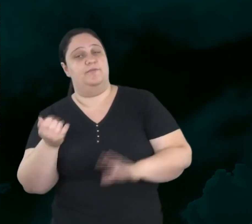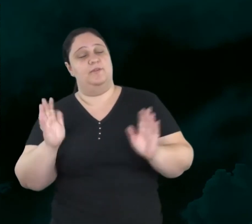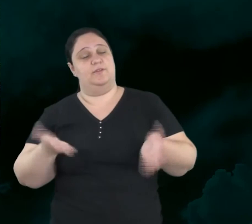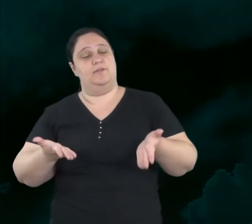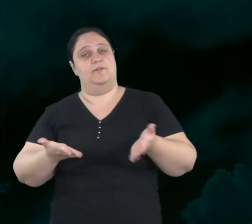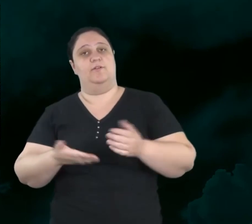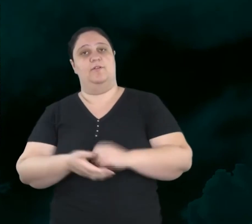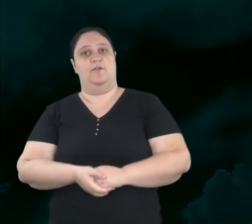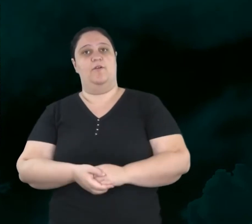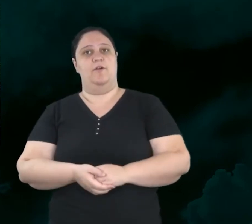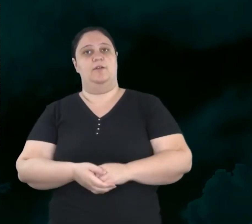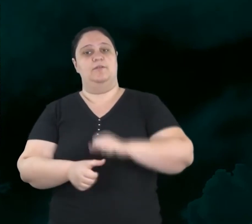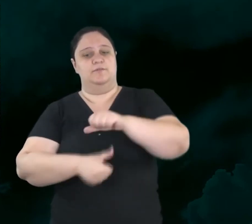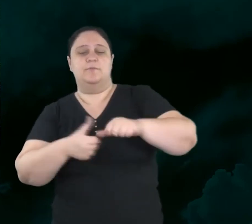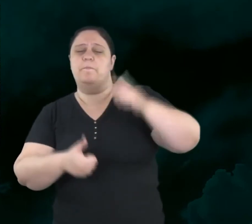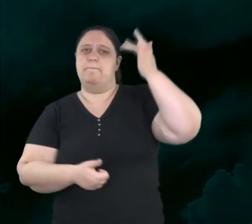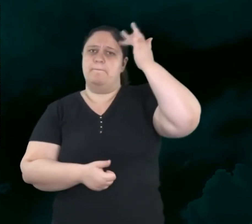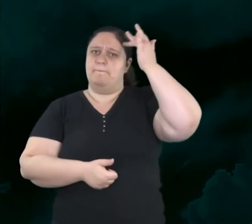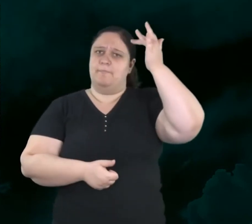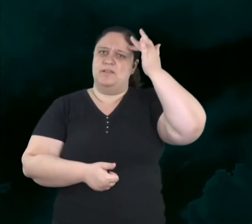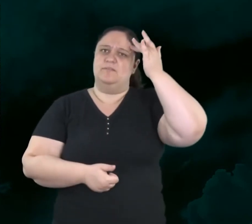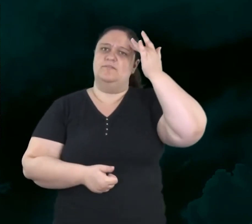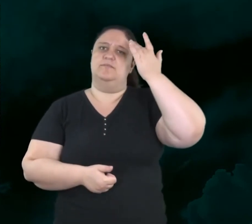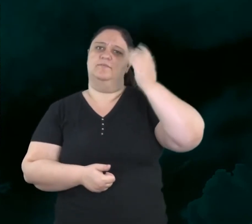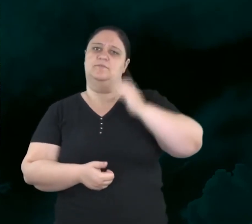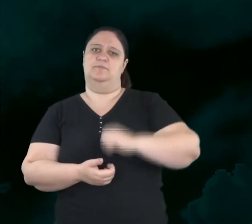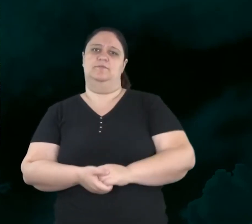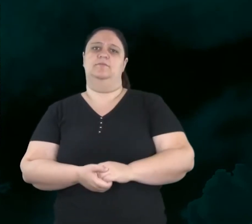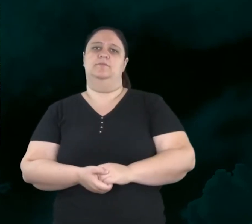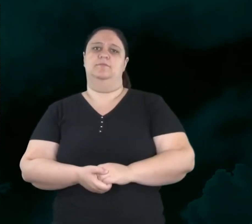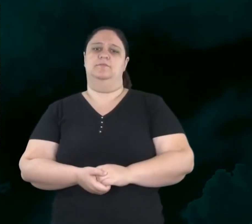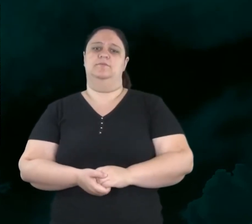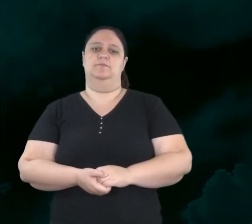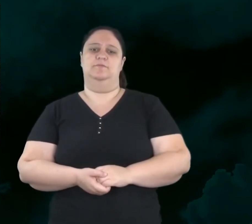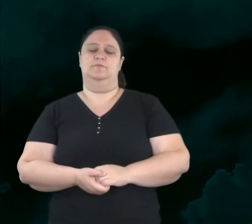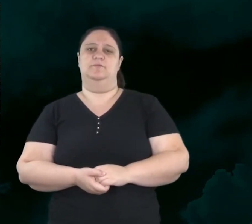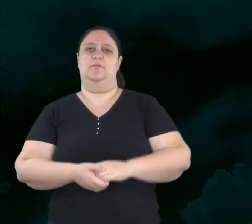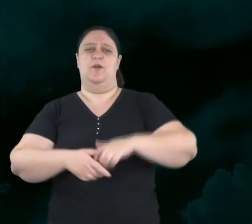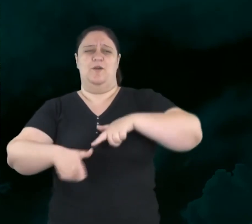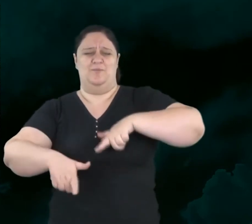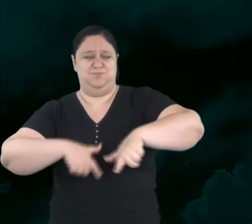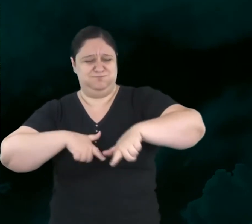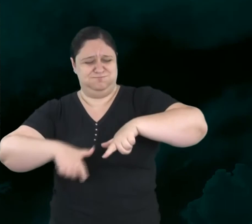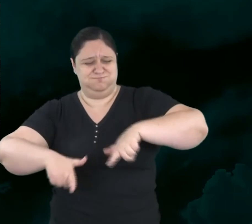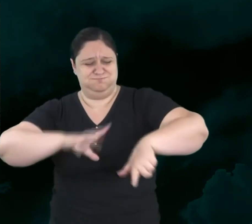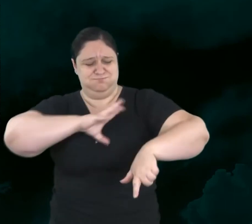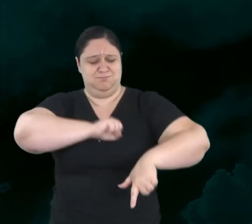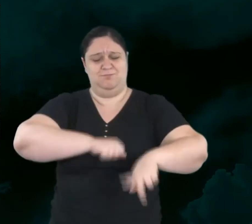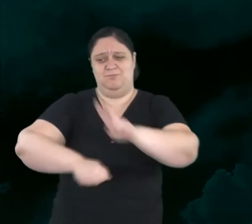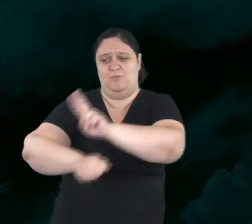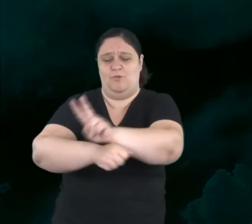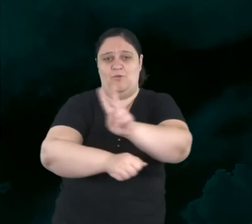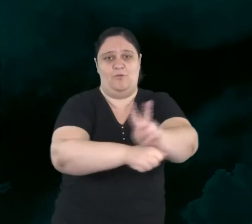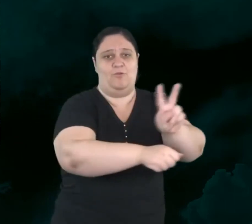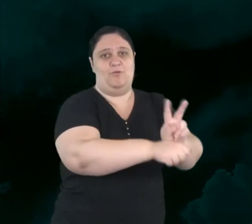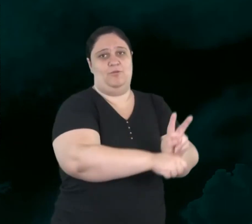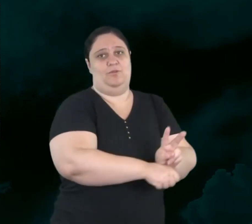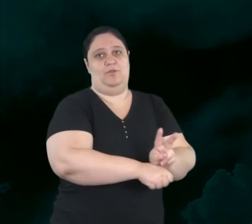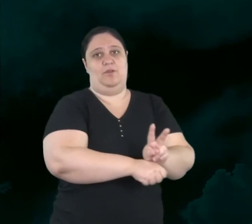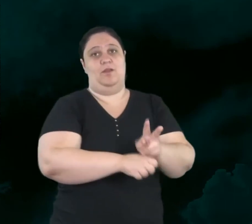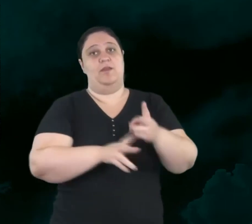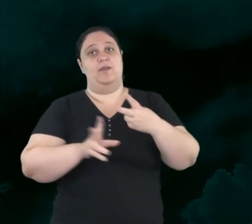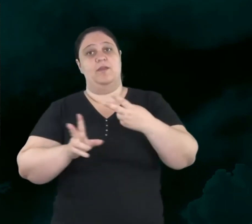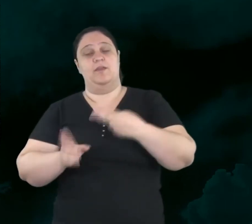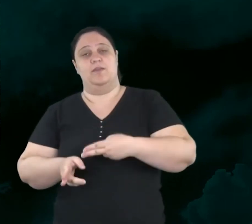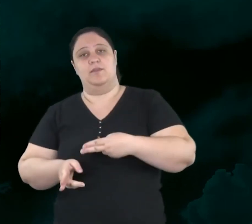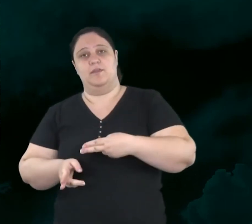para amadurecer, você aproveite isso para labor de amor, cuidar das pessoas, como esses colportores nas